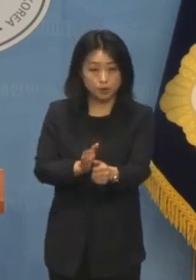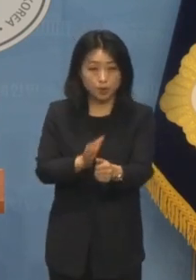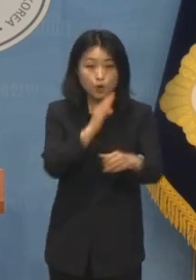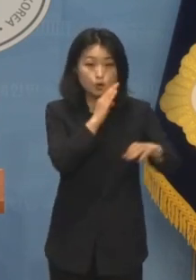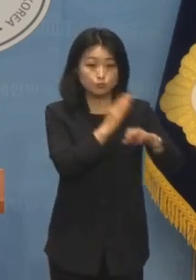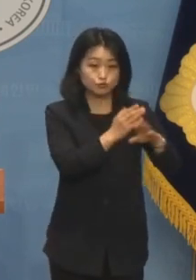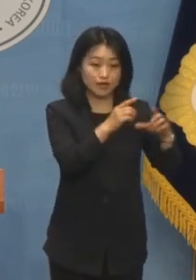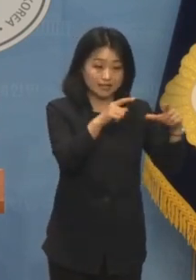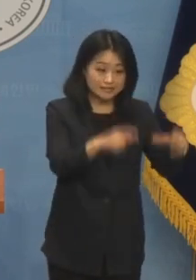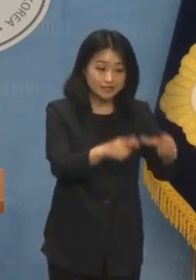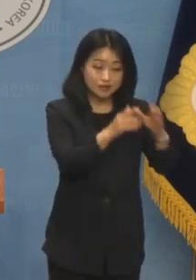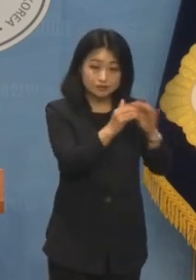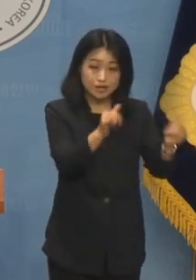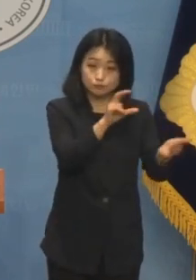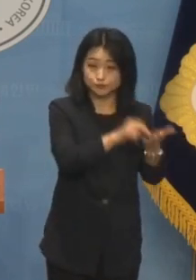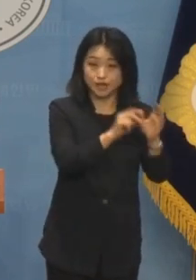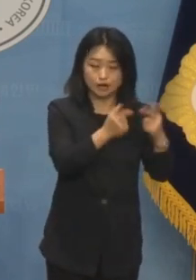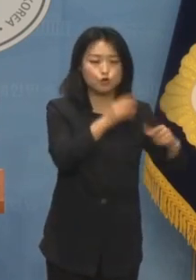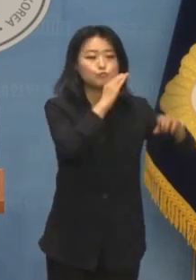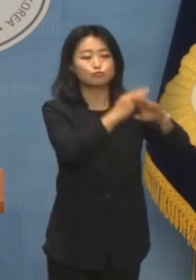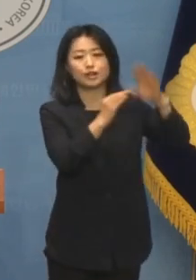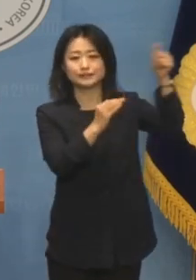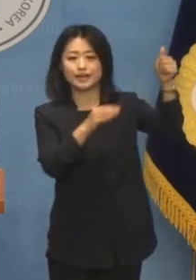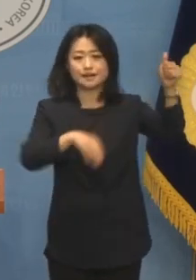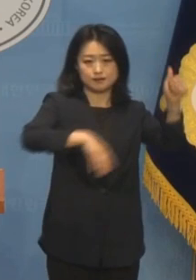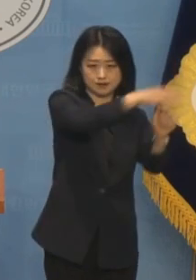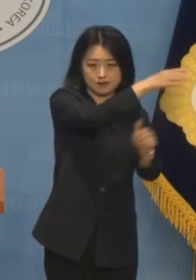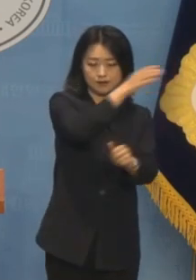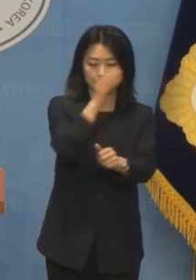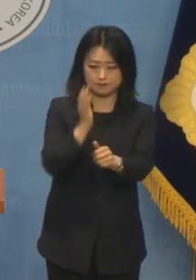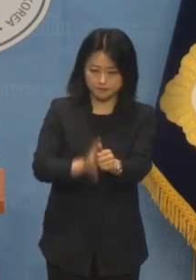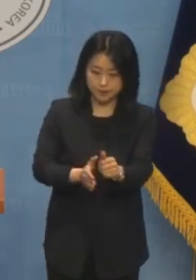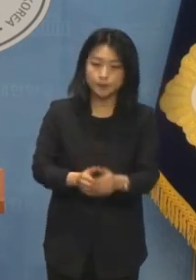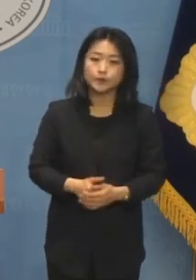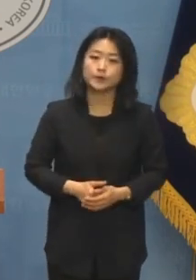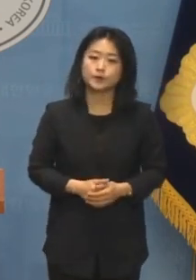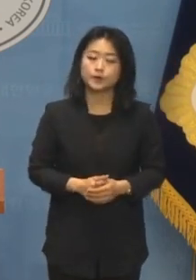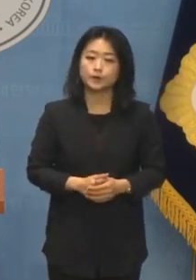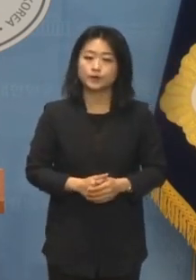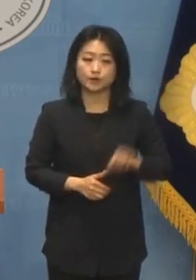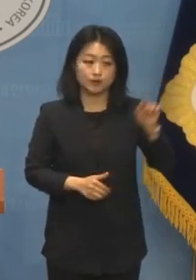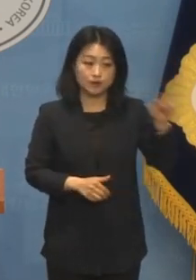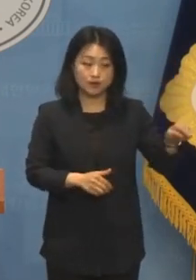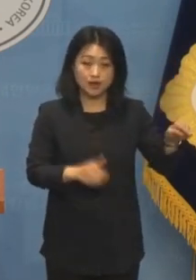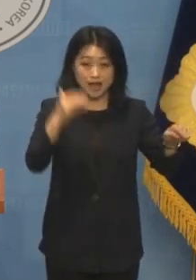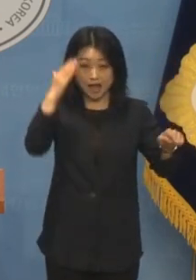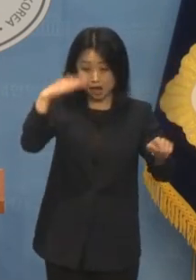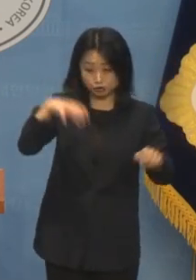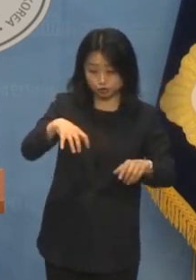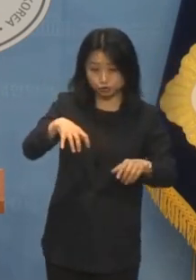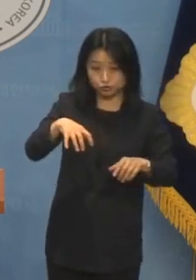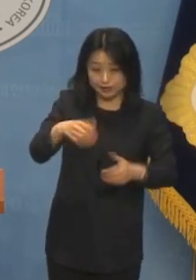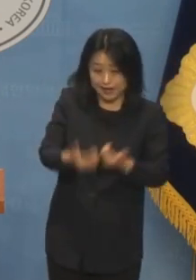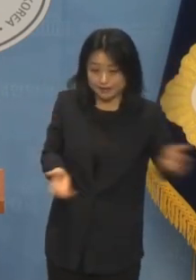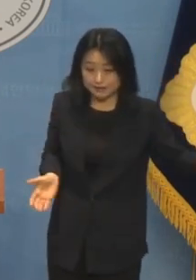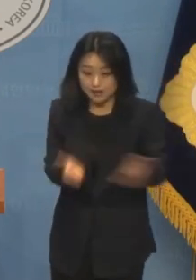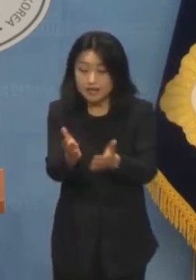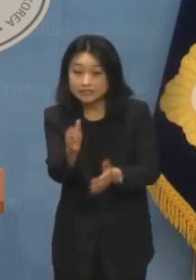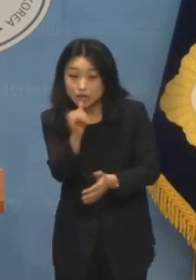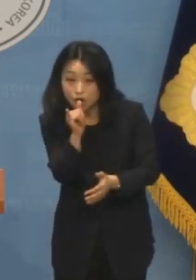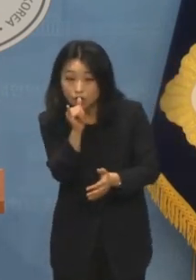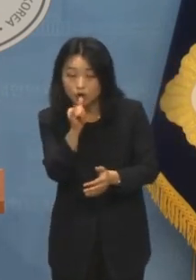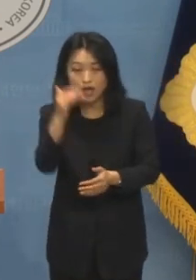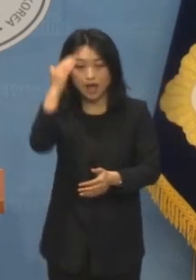북한 주민이 아니라 김정은 정권의 피해에 초점을 맞춰야 합니다. 저쪽이 남남 갈등 유발을 목적으로 한다면